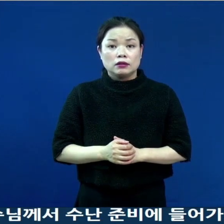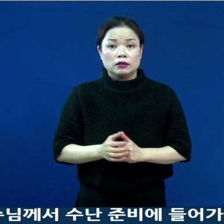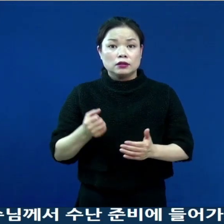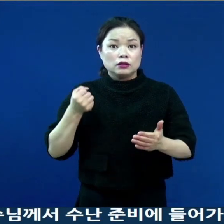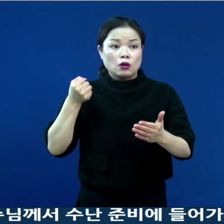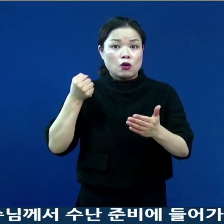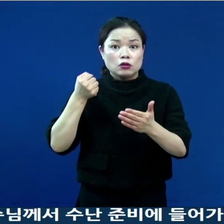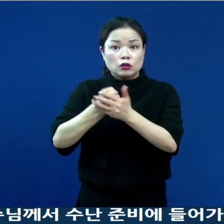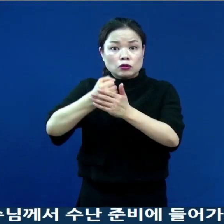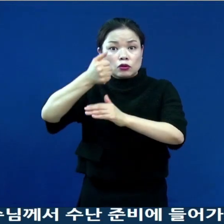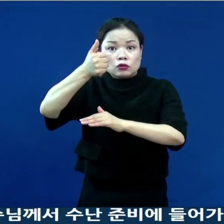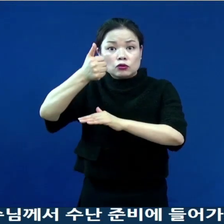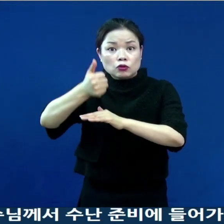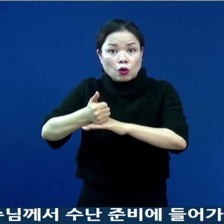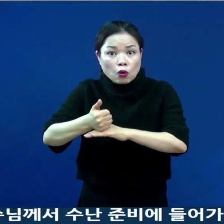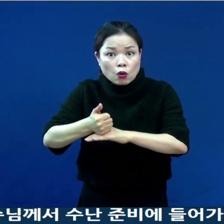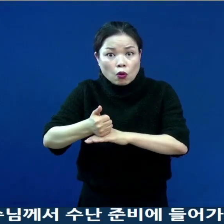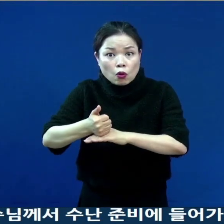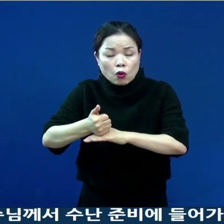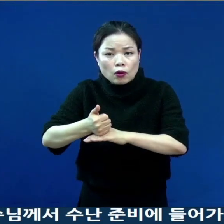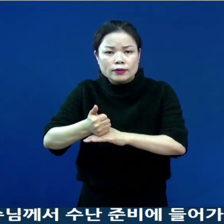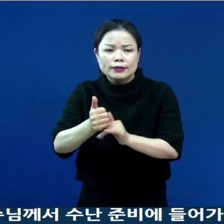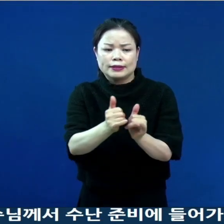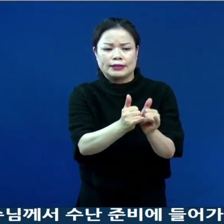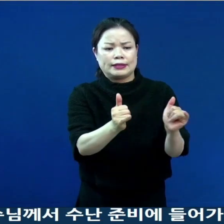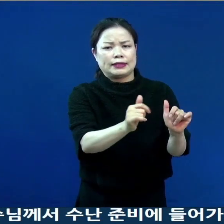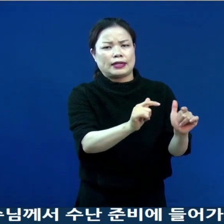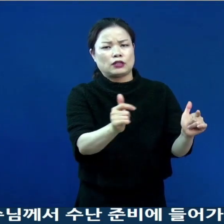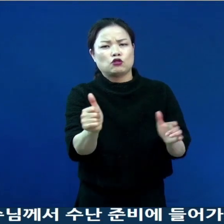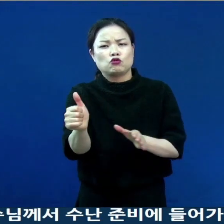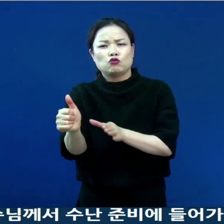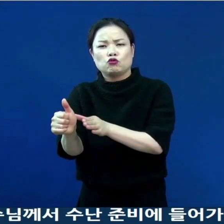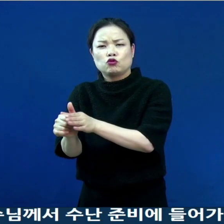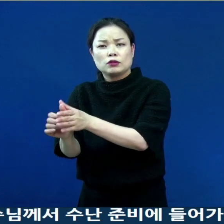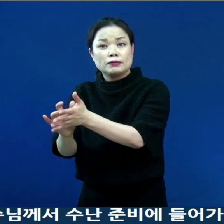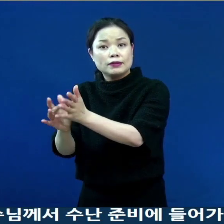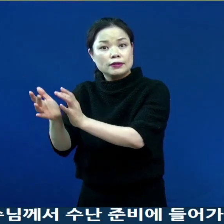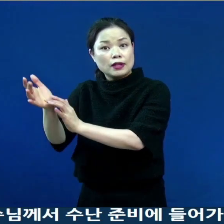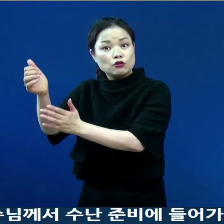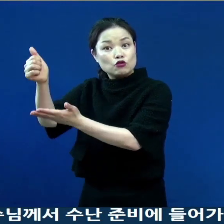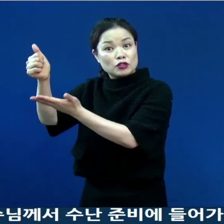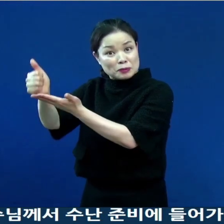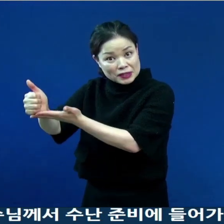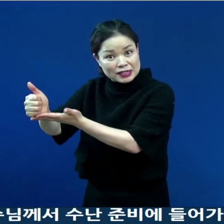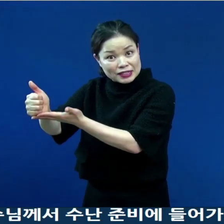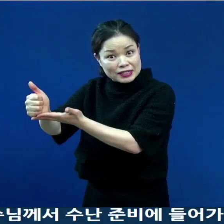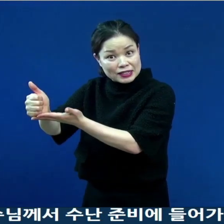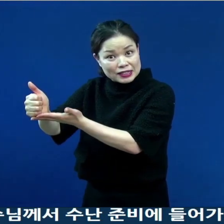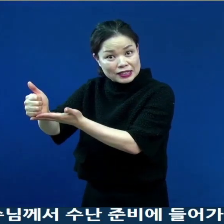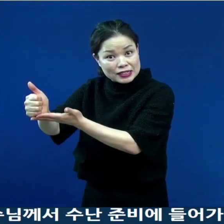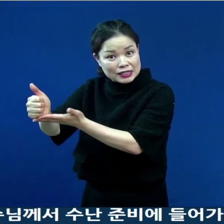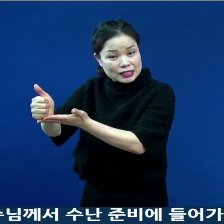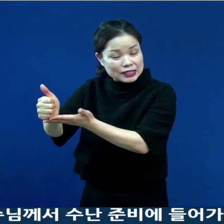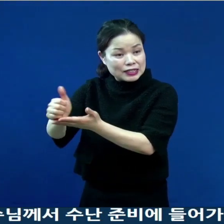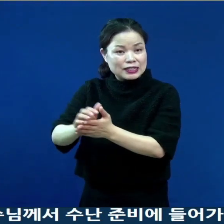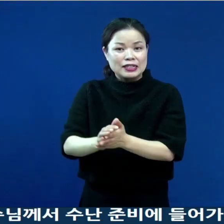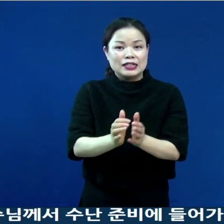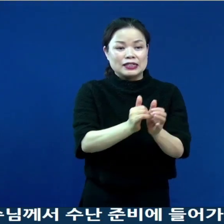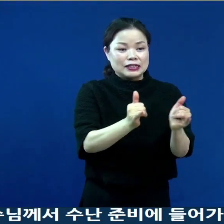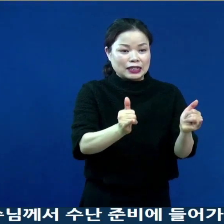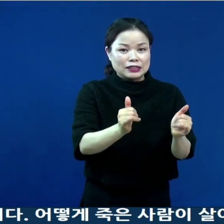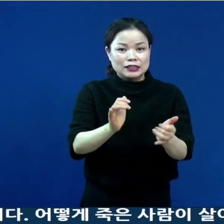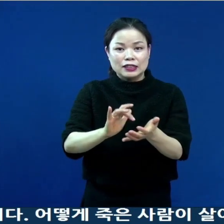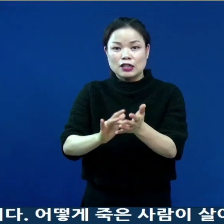결정적 최종적 아이러니는 인간들이 죽인 예수님이, 인간들이 죄인으로